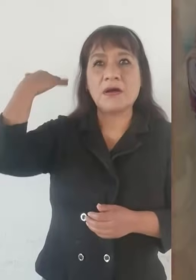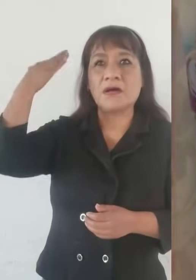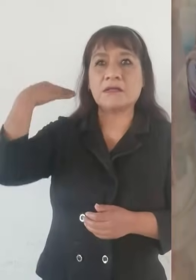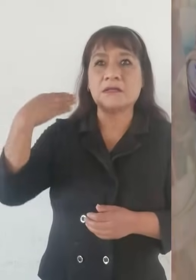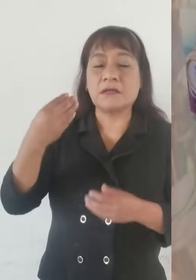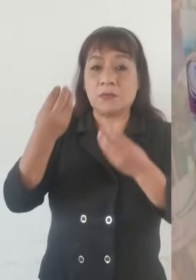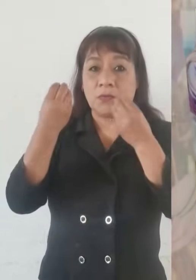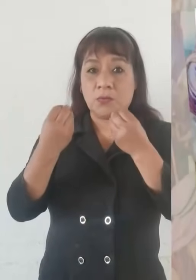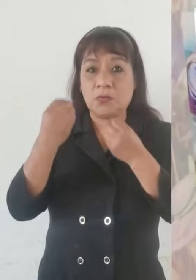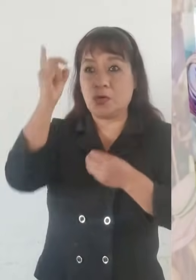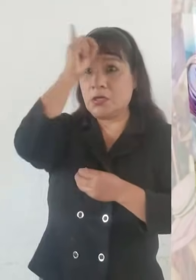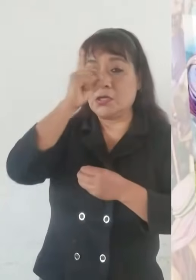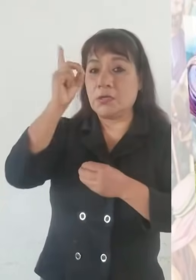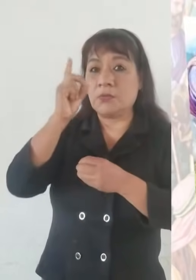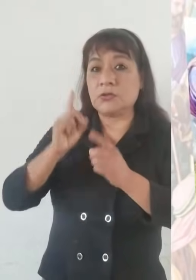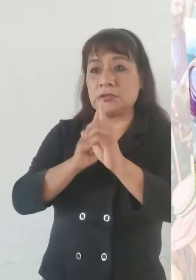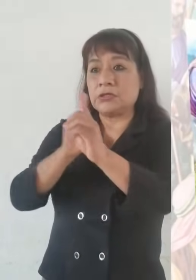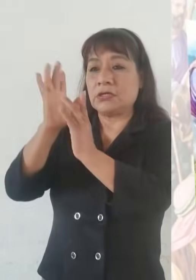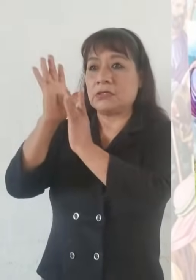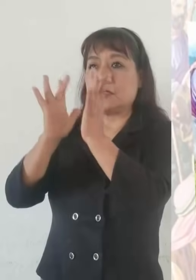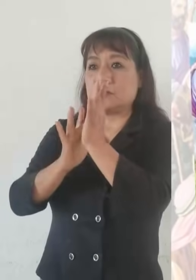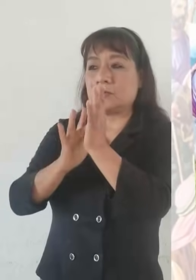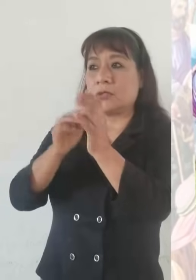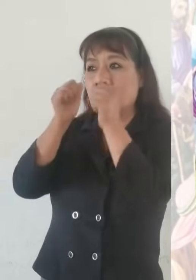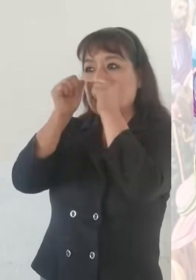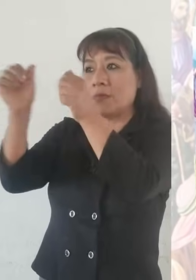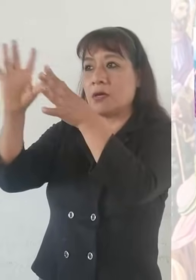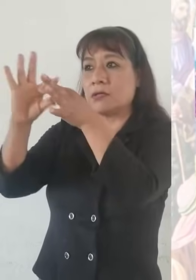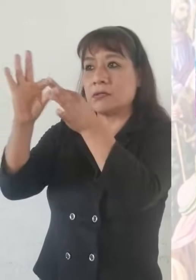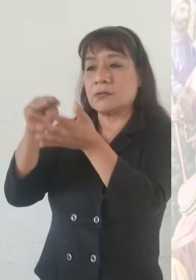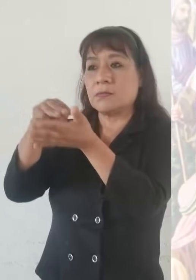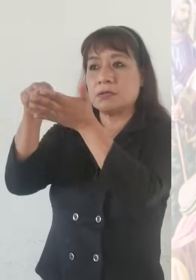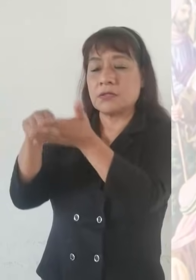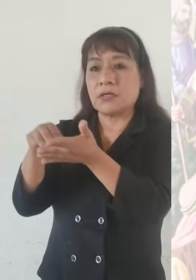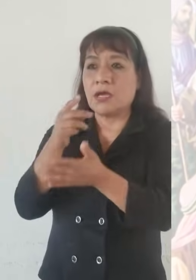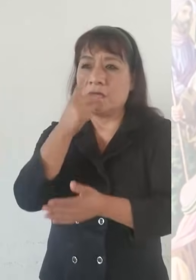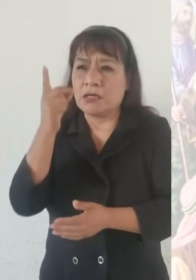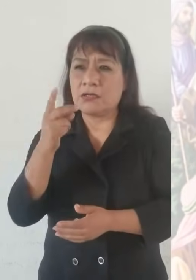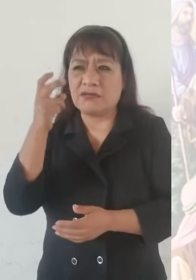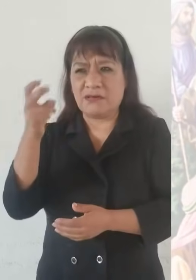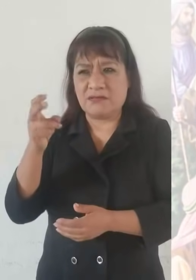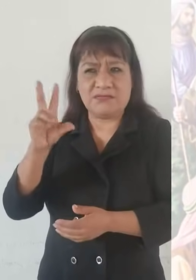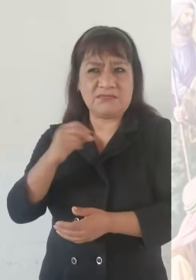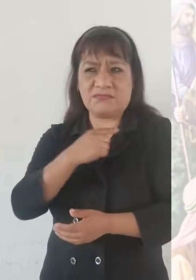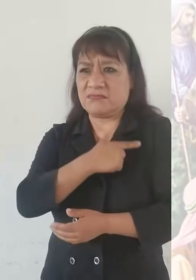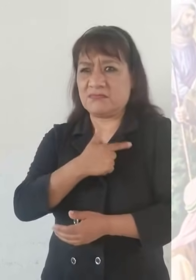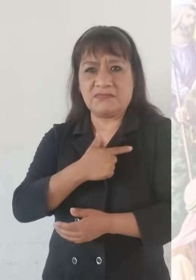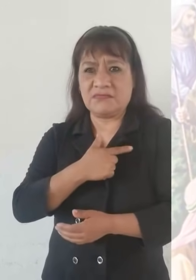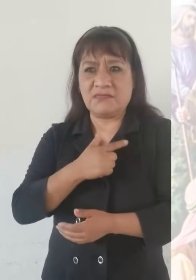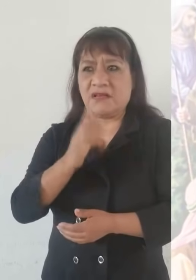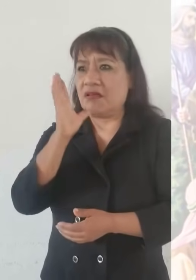En aquel tiempo, muchos discípulos de Jesús dijeron al oír sus palabras: "Este modo de hablar